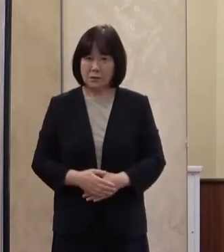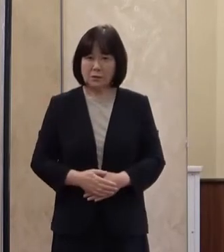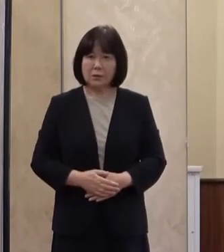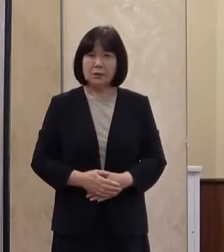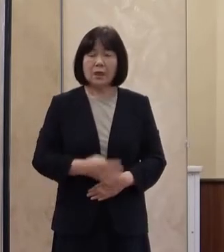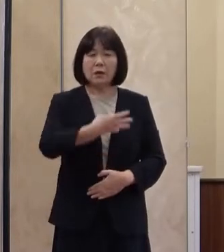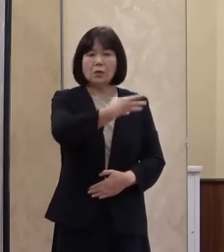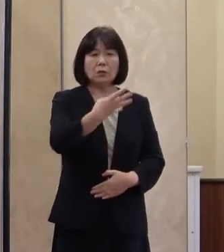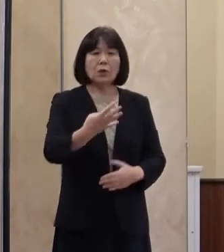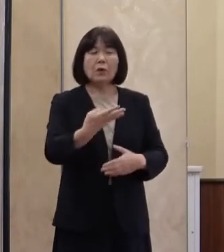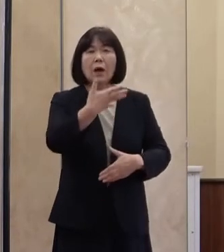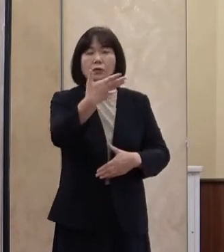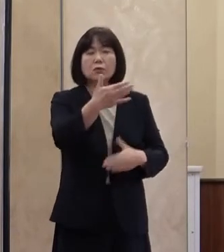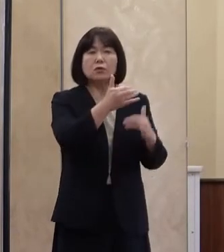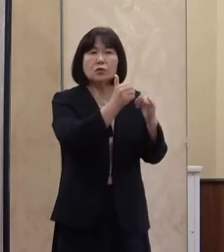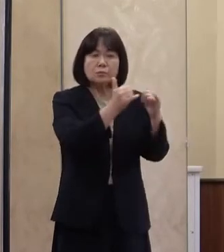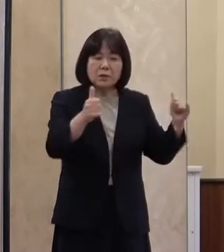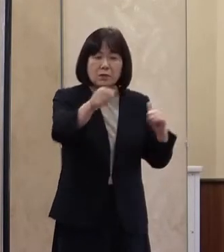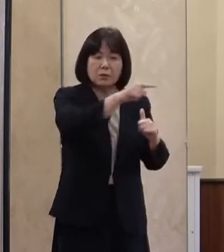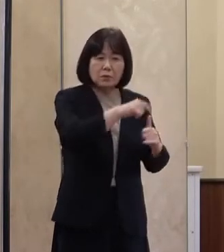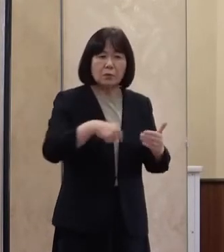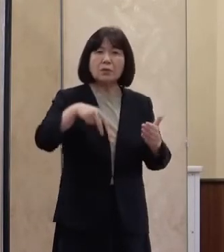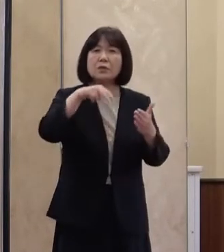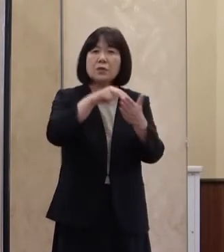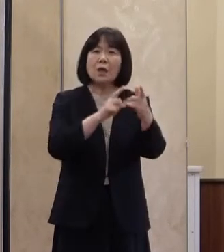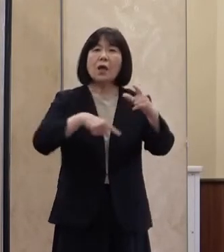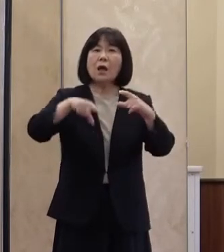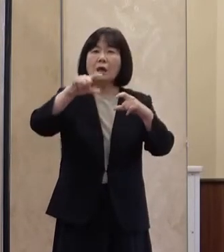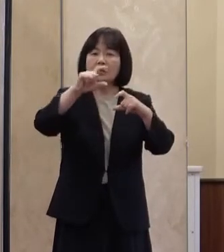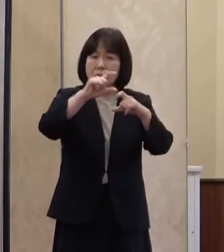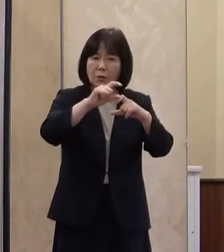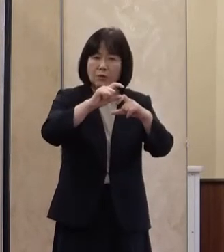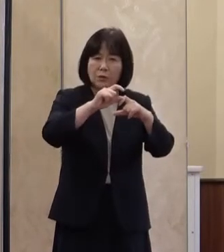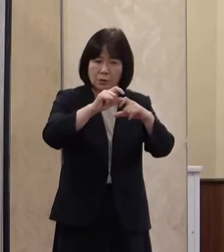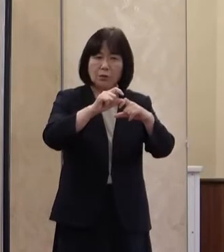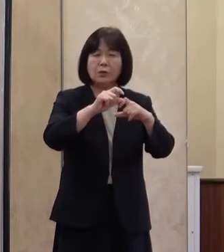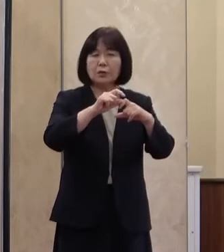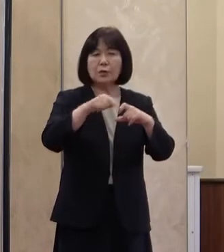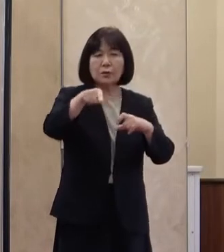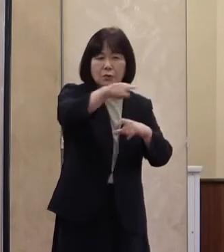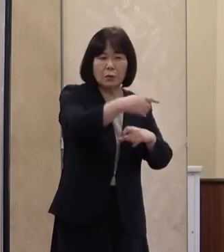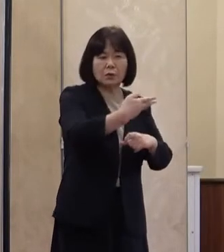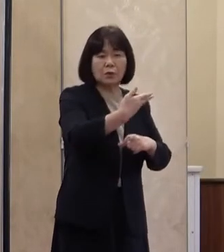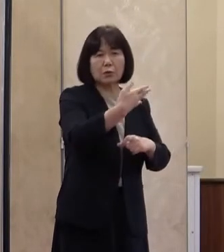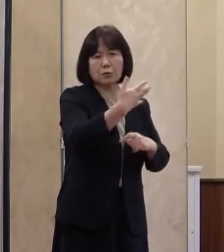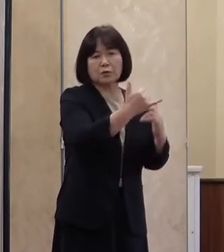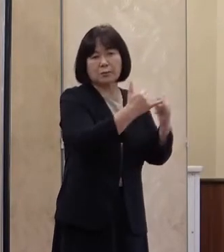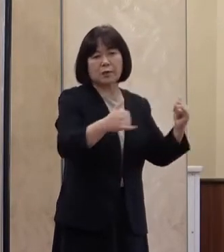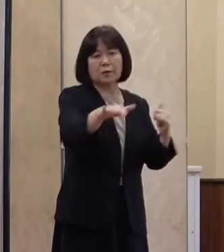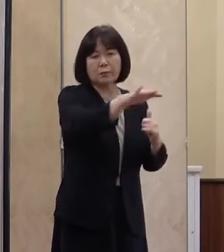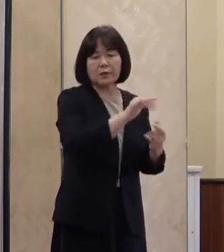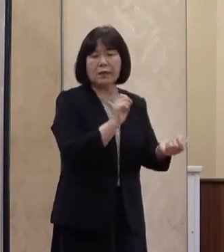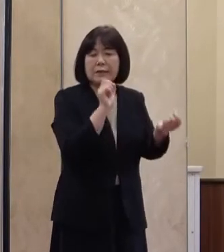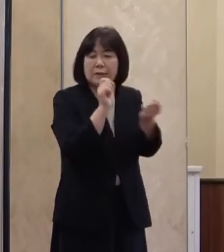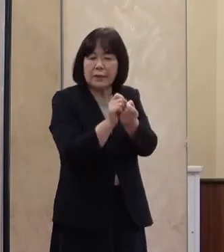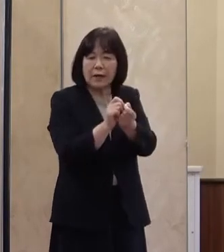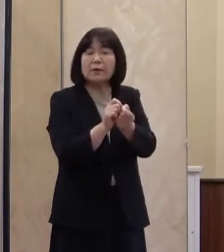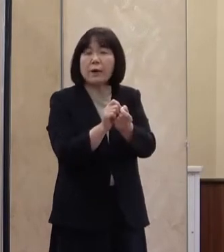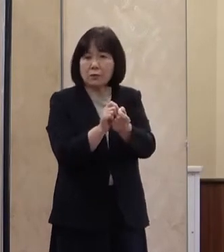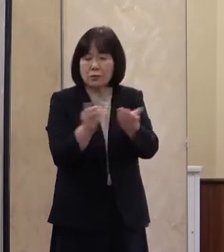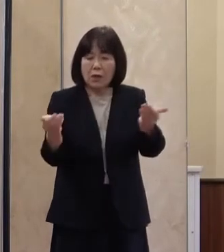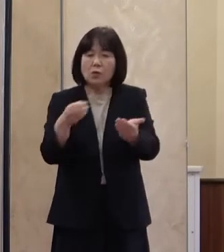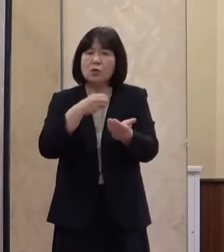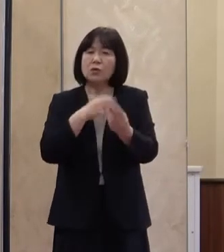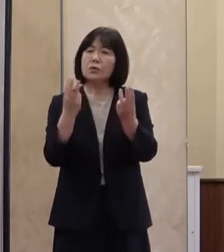区民からすれば、よりその淀川区民の皆さんに近いところで、まあ、職員の数